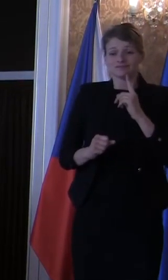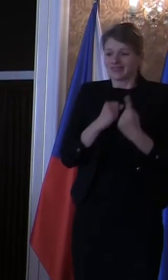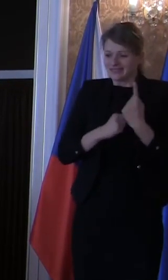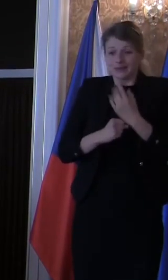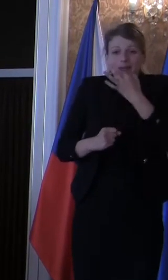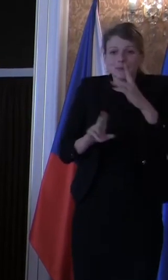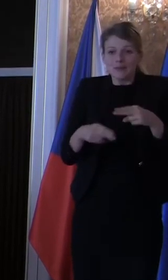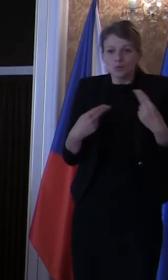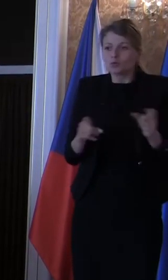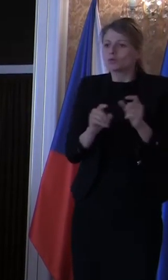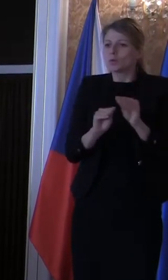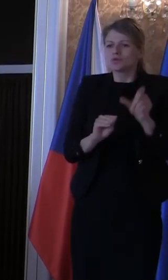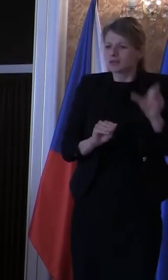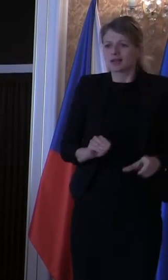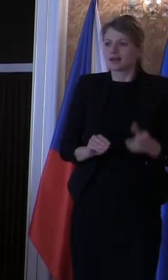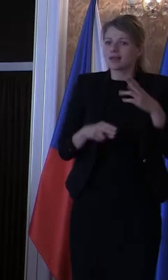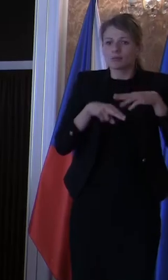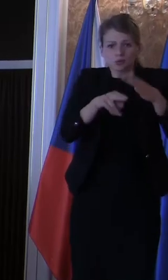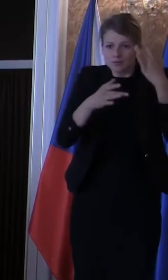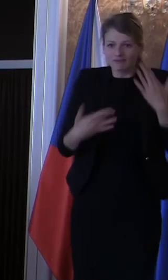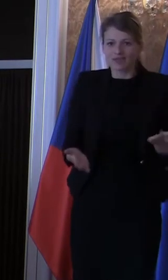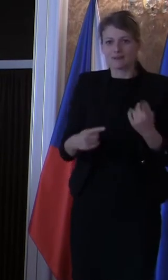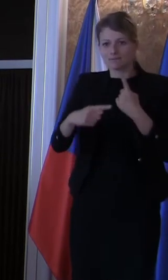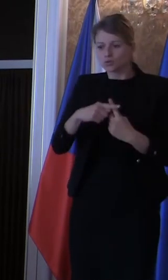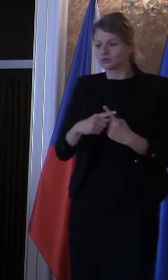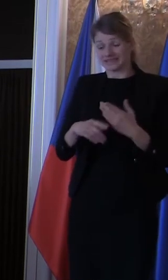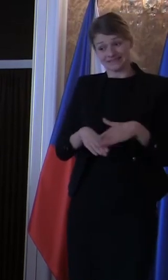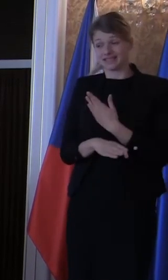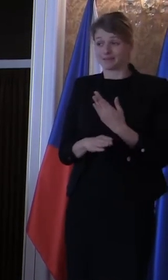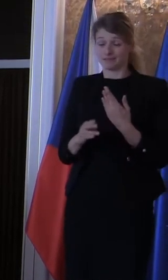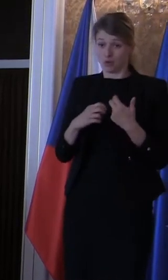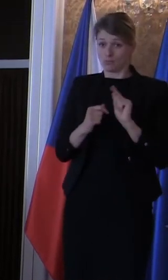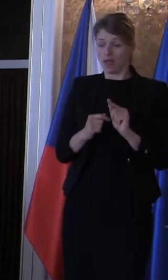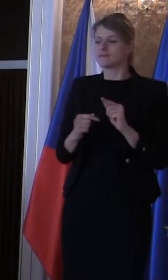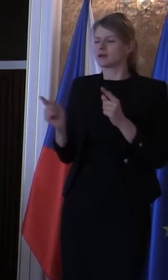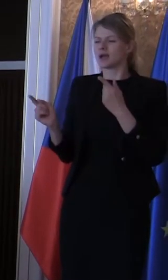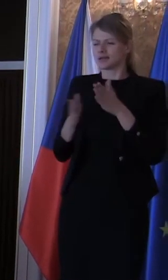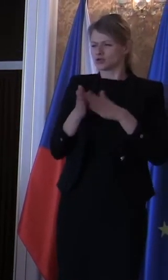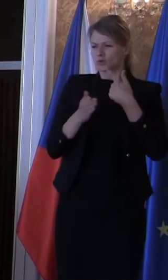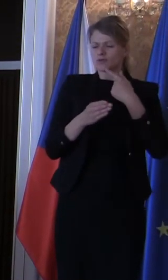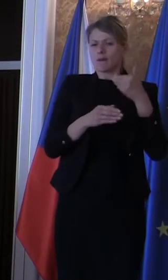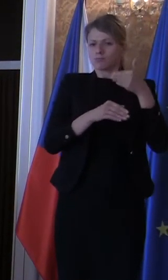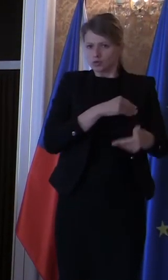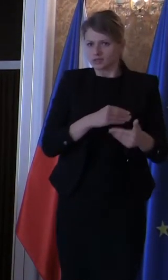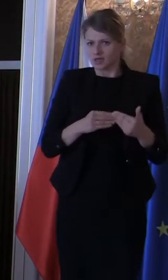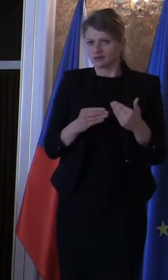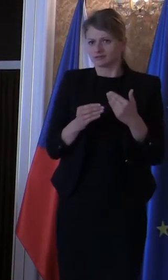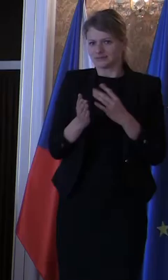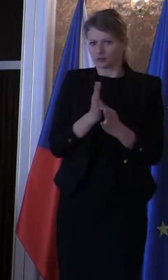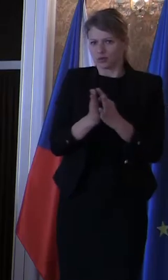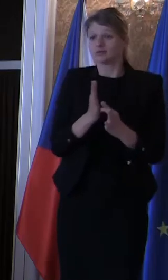paragraf 16 trošku se zpožděním reagoval na realitu, která je. A pan kolega z Asociace ředitelů škol to